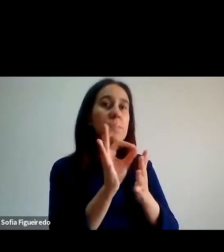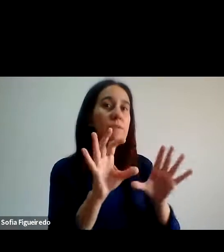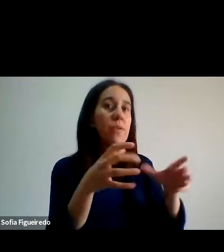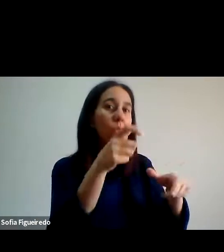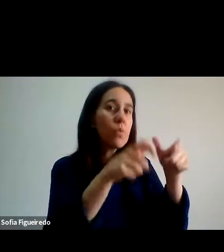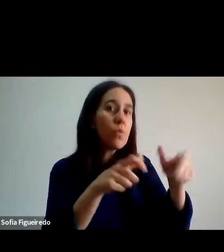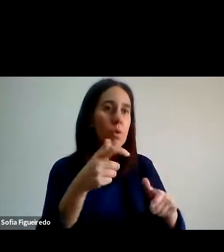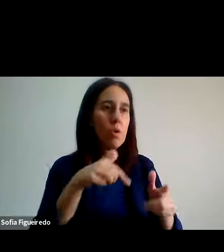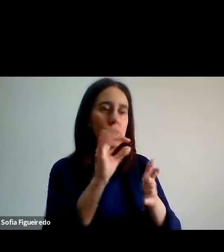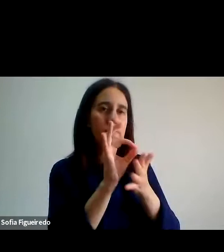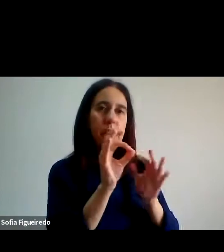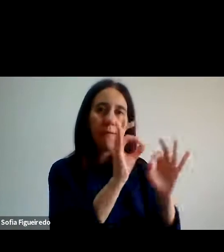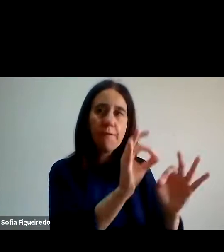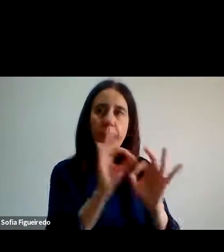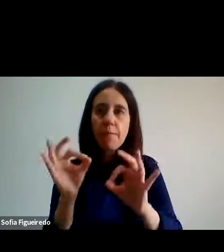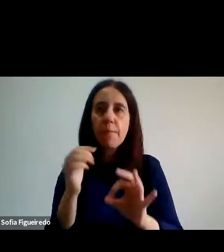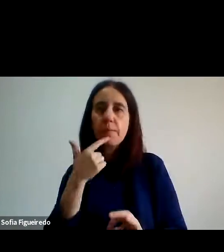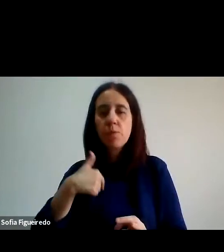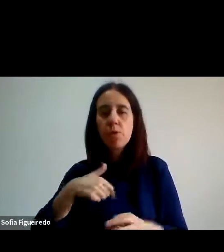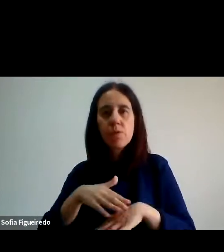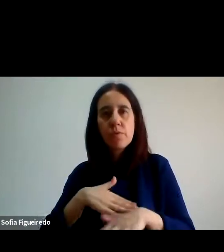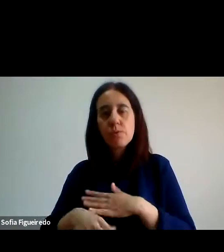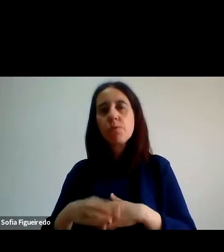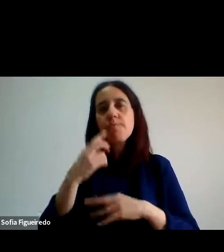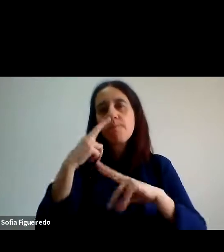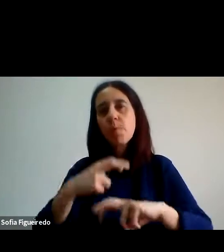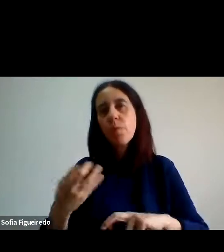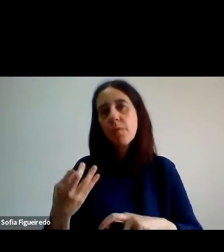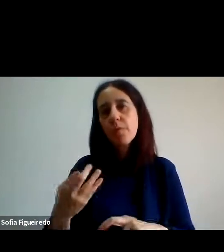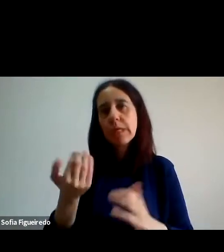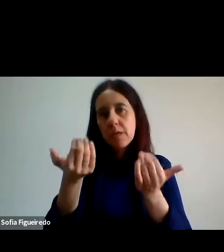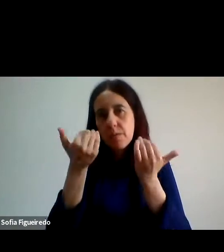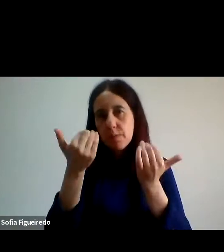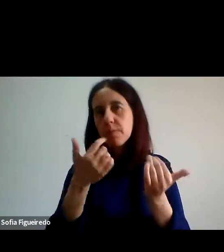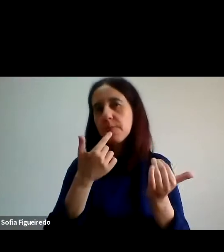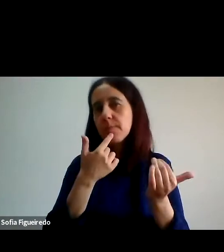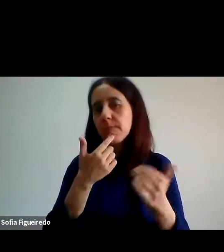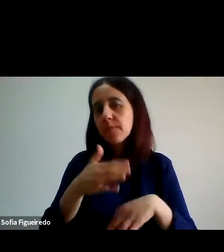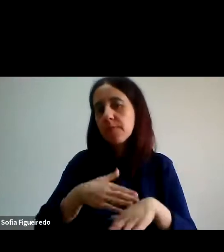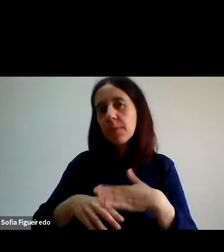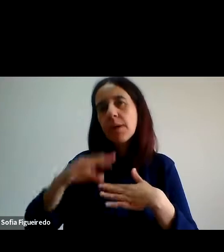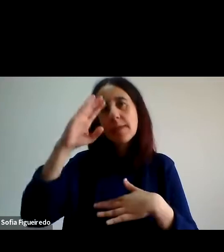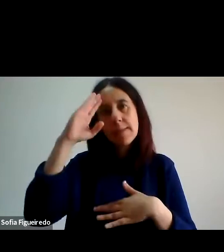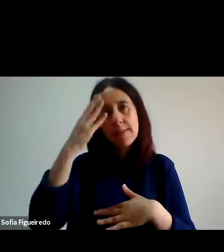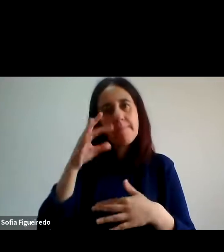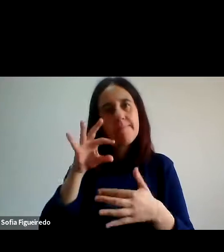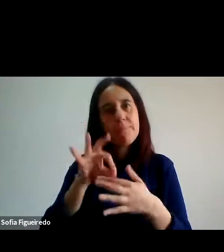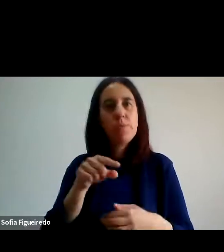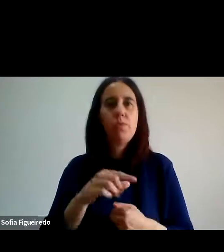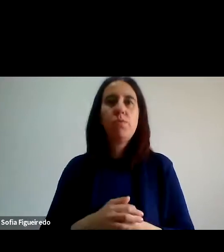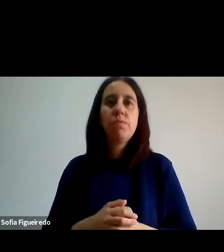a quem servimos, percebem o que é que nós fazemos, descobrem efetivamente a informação, entendem o que fazemos e sabem agir sobre isso. E